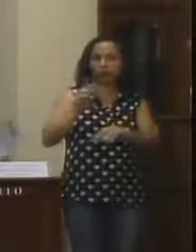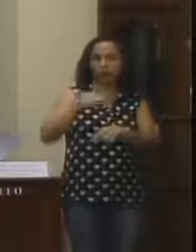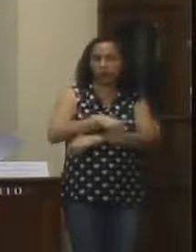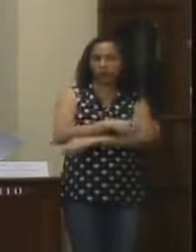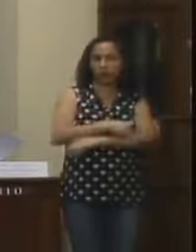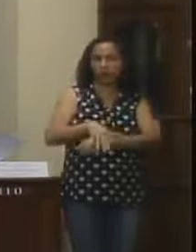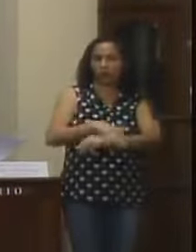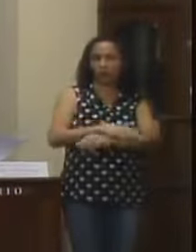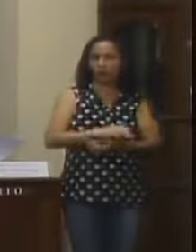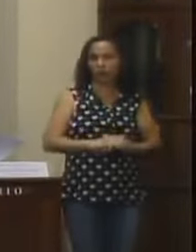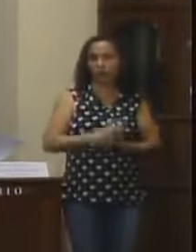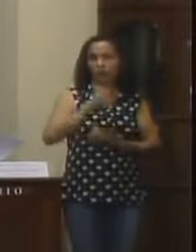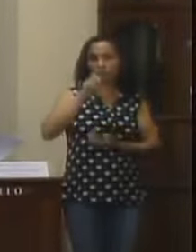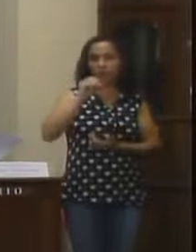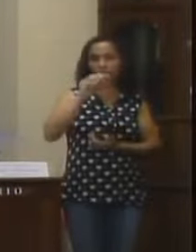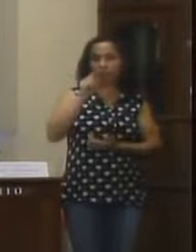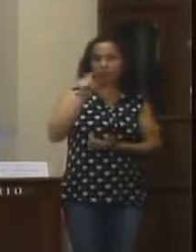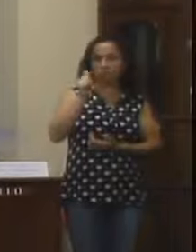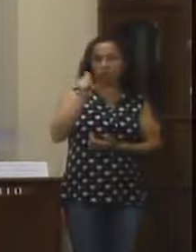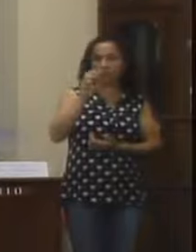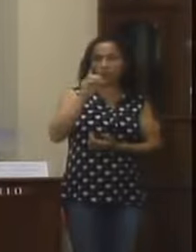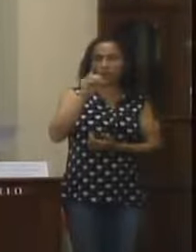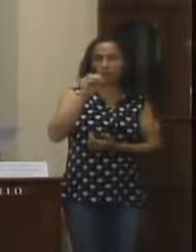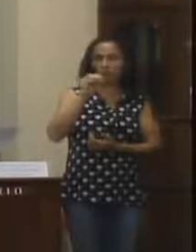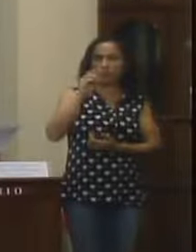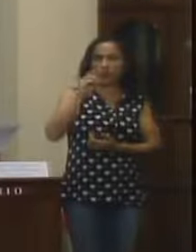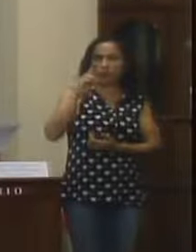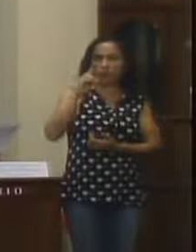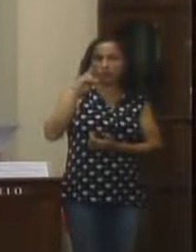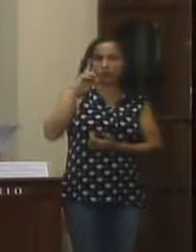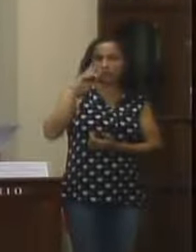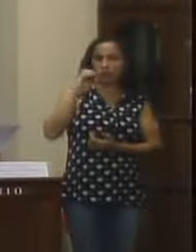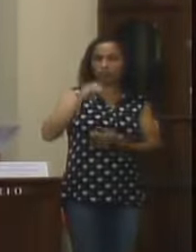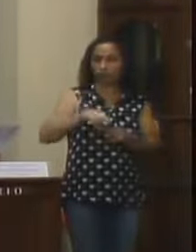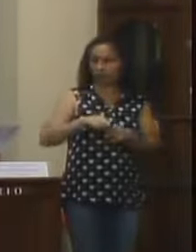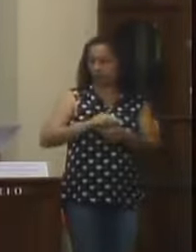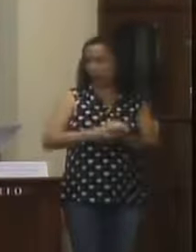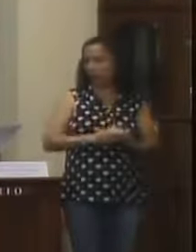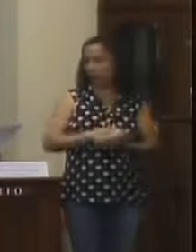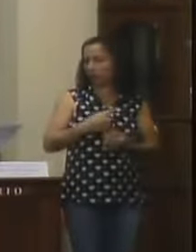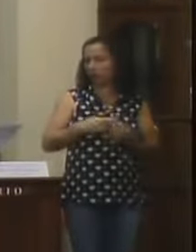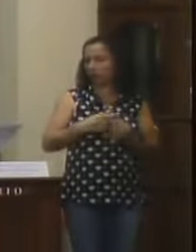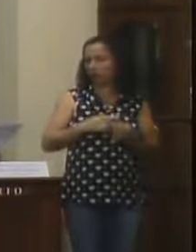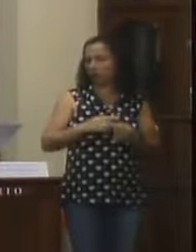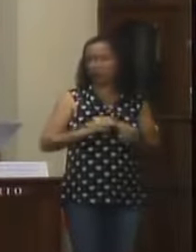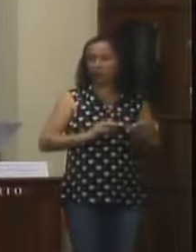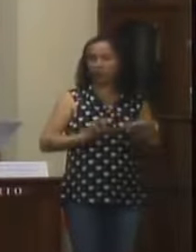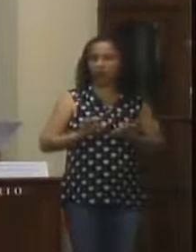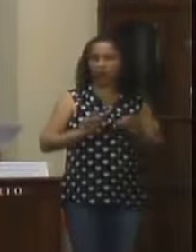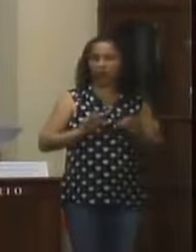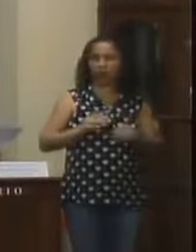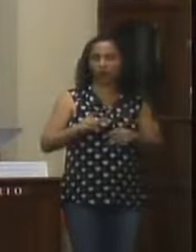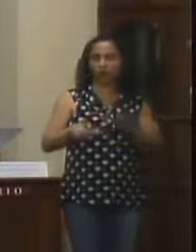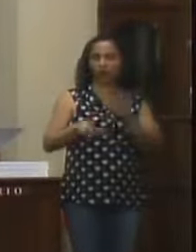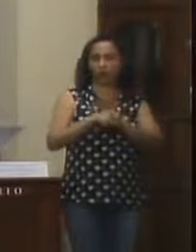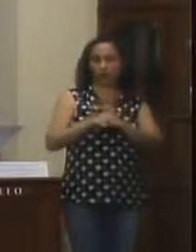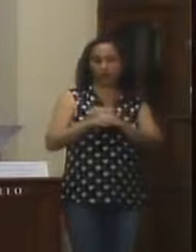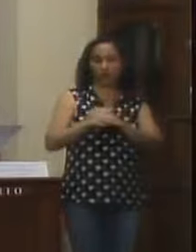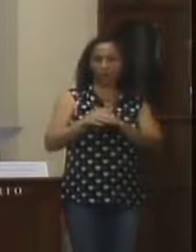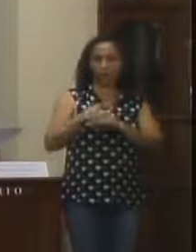mencionado logradouro. É o relatário, estudado a matéria, passa a opinar da fundamentação. O devido projeto de lei recebeu a devida apreciação quanto ao seu